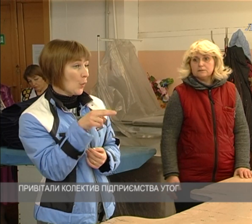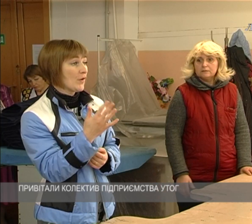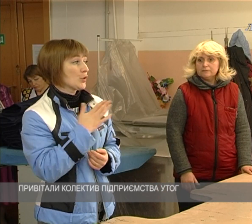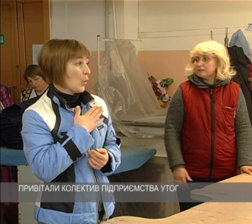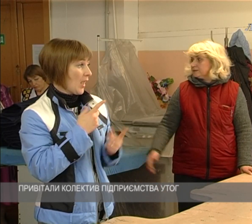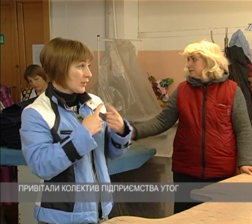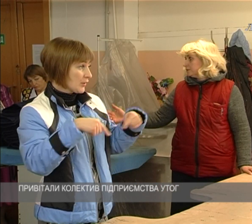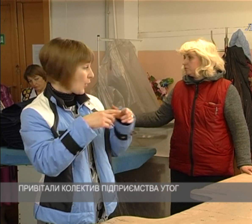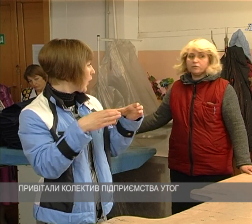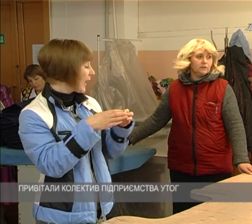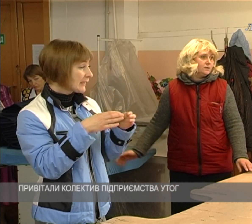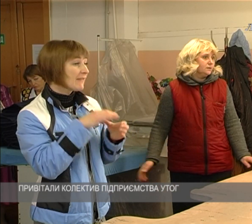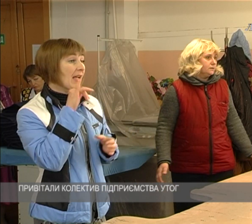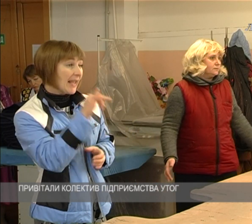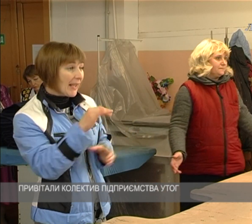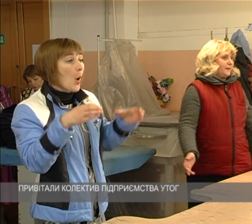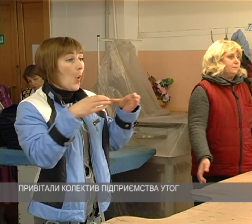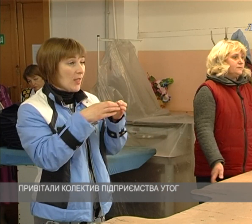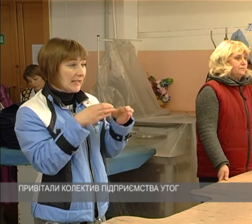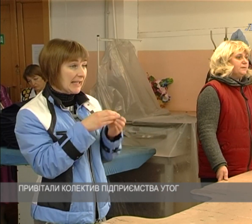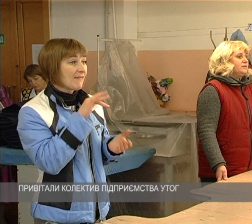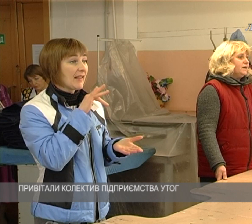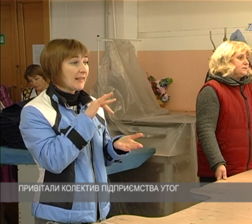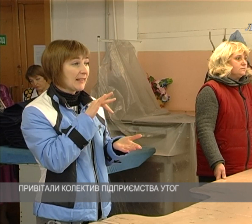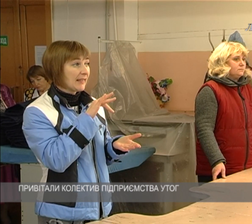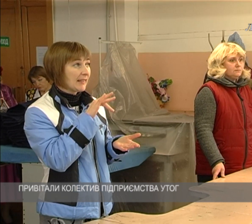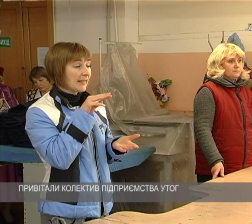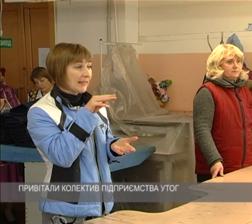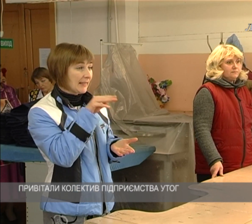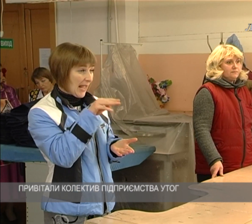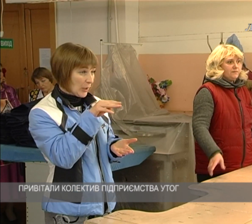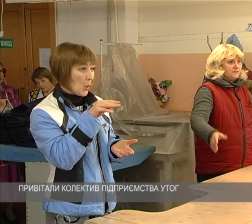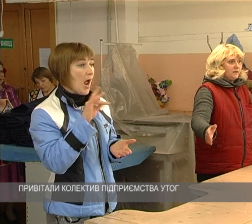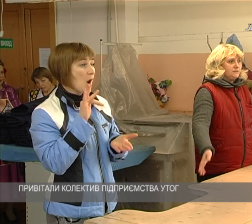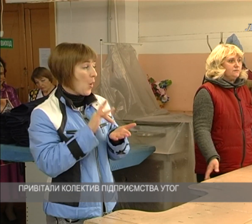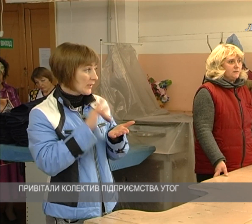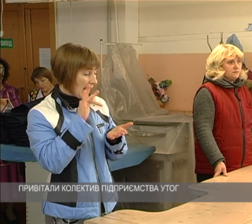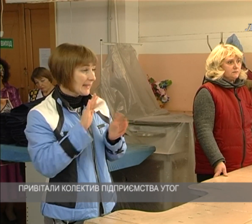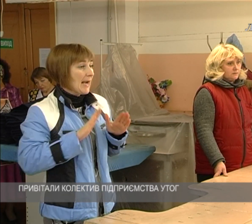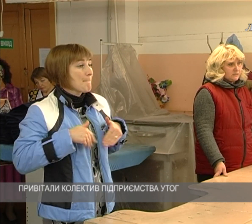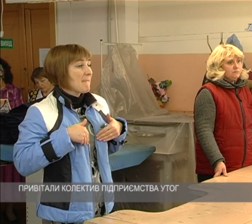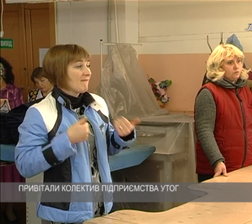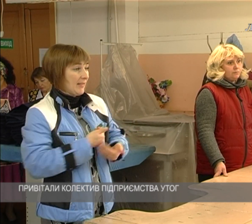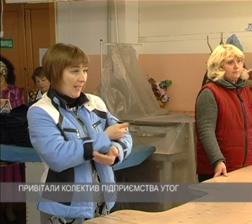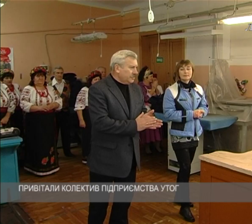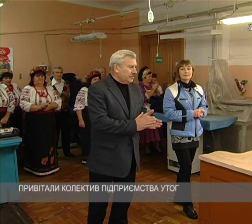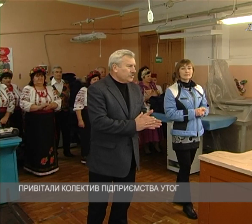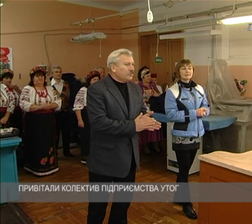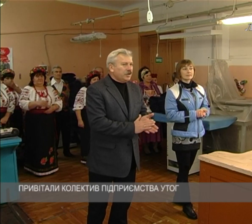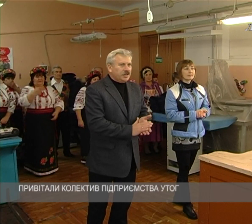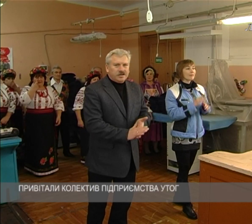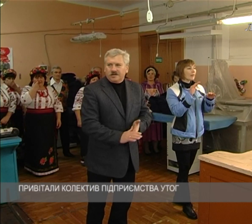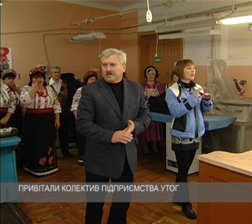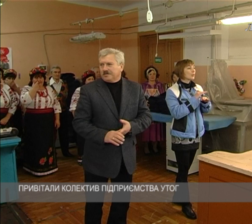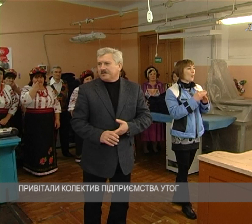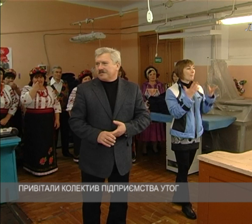из торг-центра тоже как бы приветствовать, и весь коллектив нас с семьей.